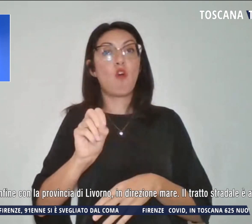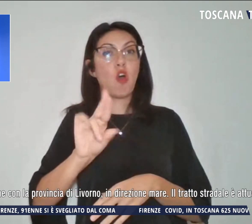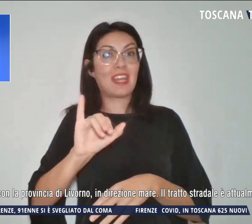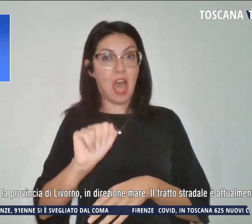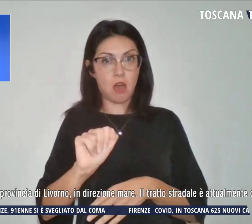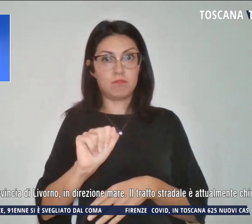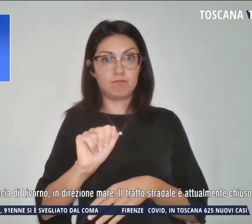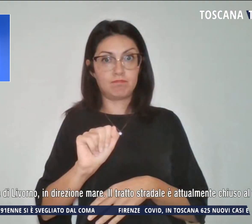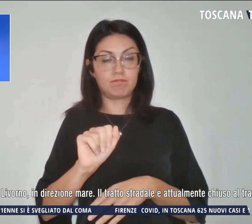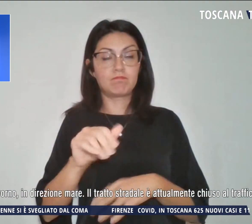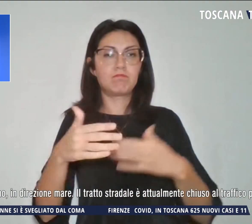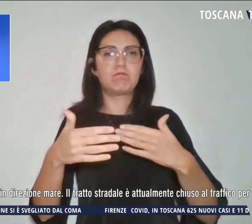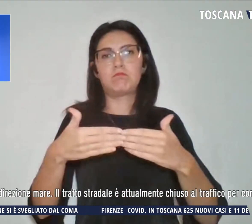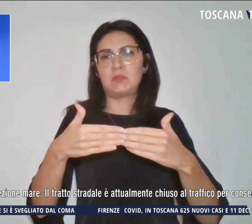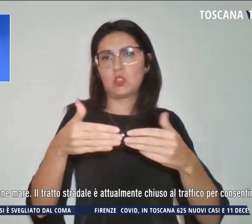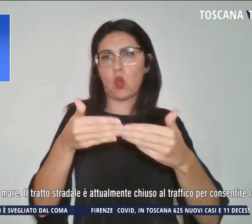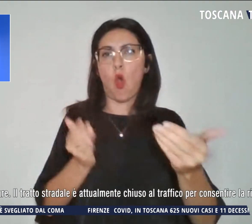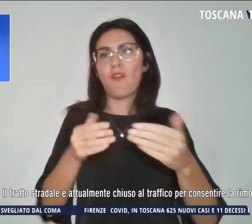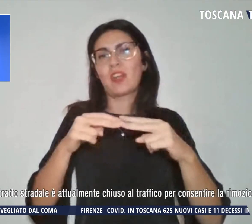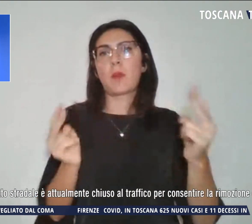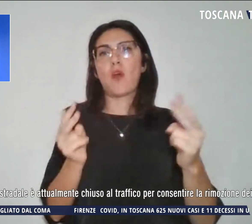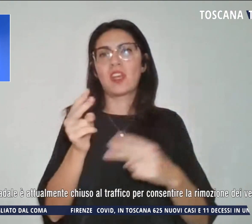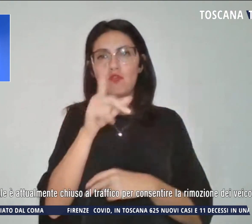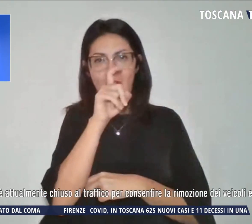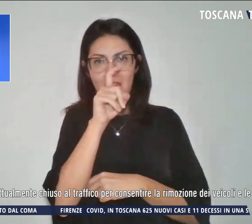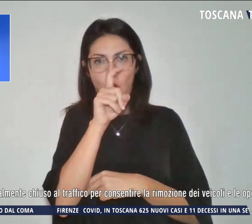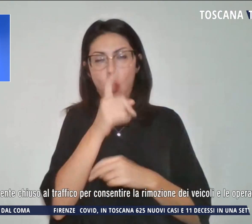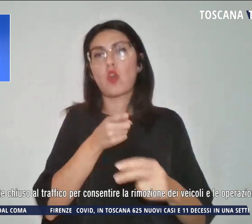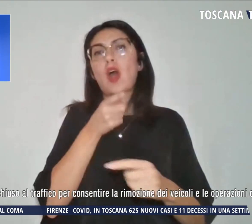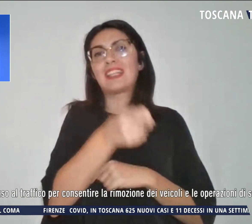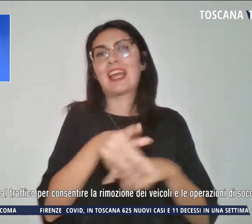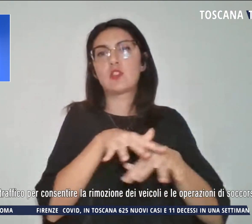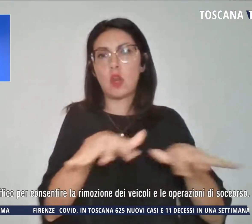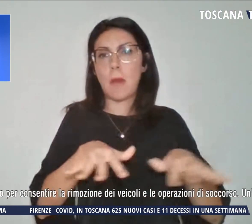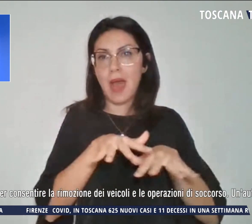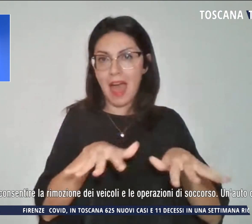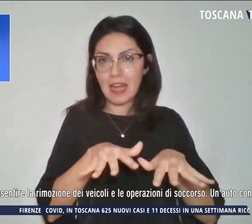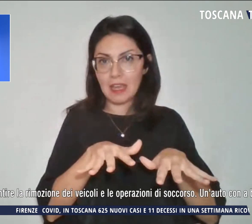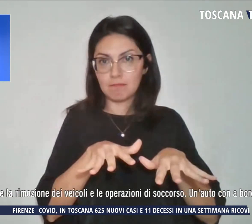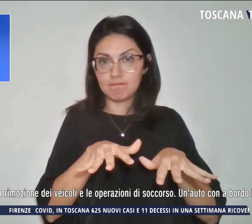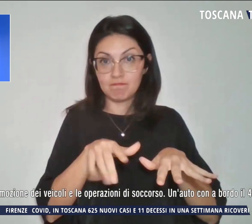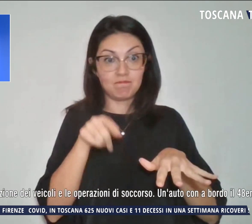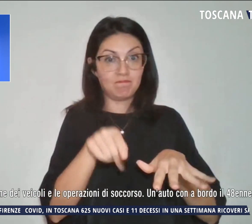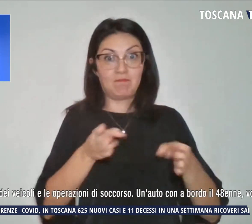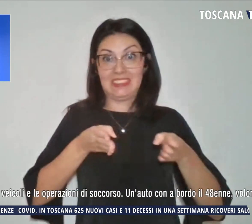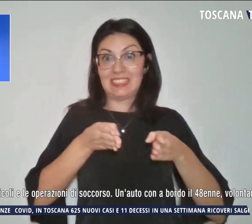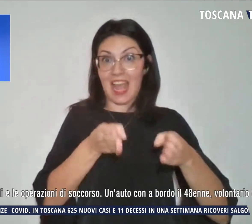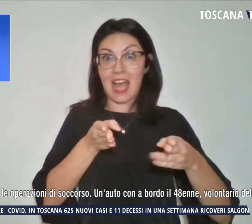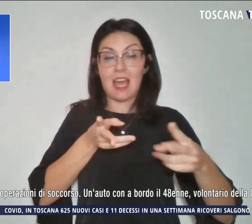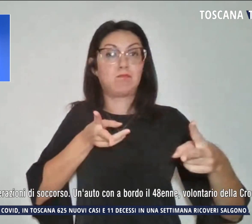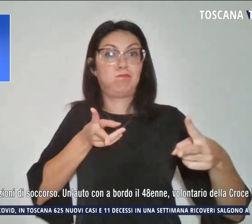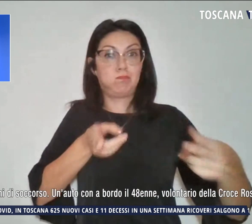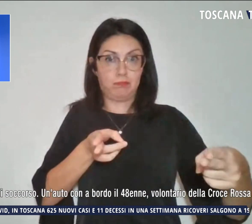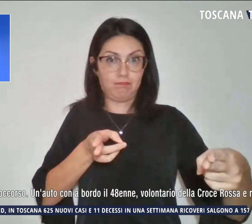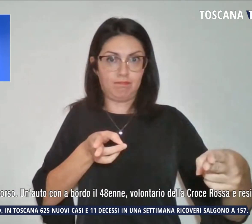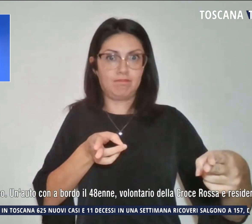quasi al confine con la provincia di Livorno in direzione mare. Il tratto stradale è stato chiuso al traffico